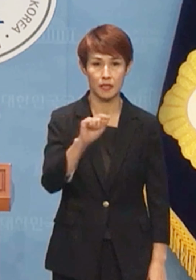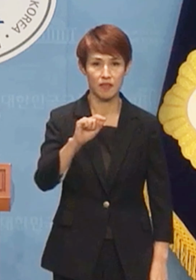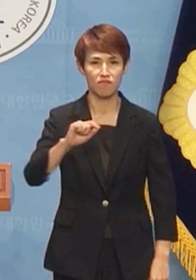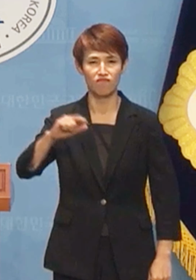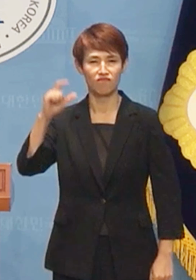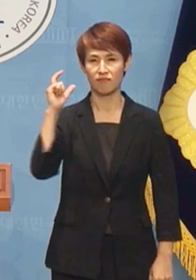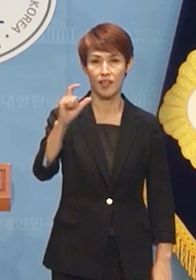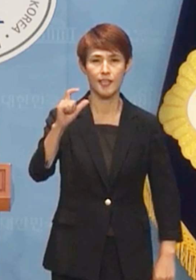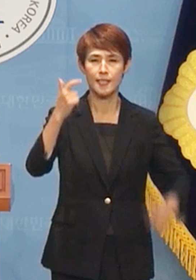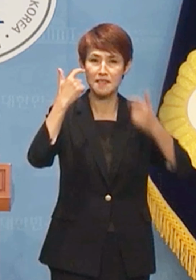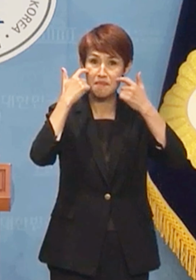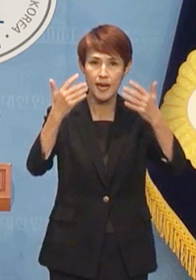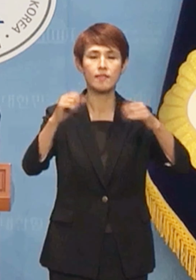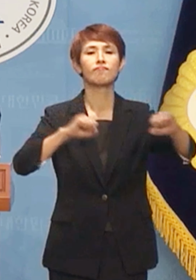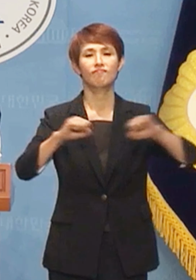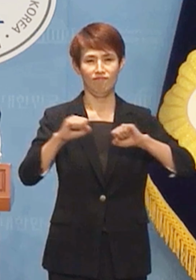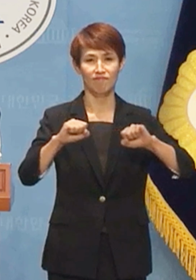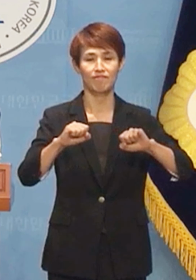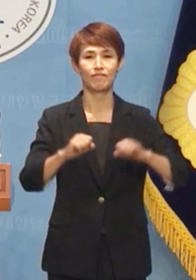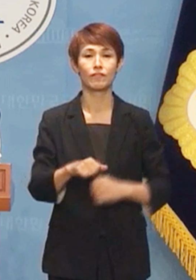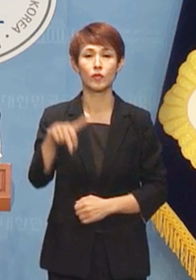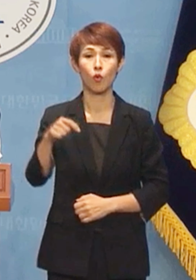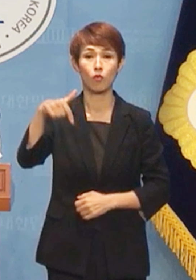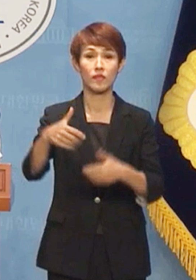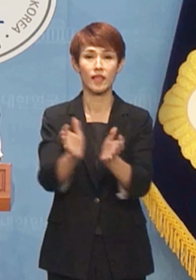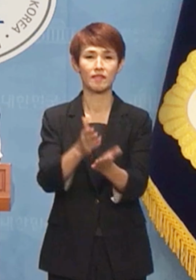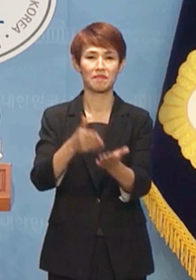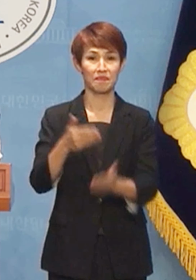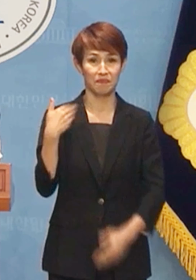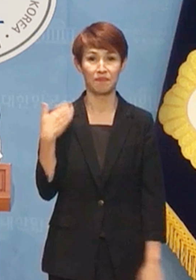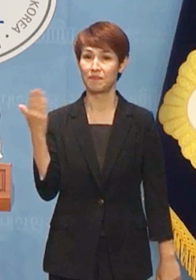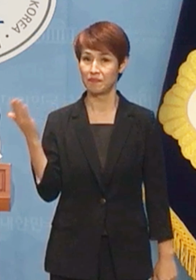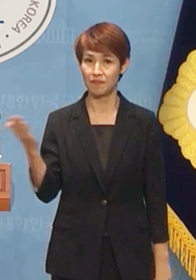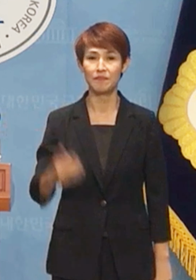강하게 더 선명하게 행동하겠습니다 조국 혁신당 대변인